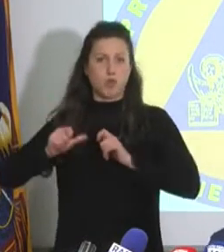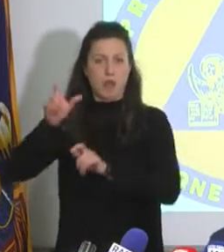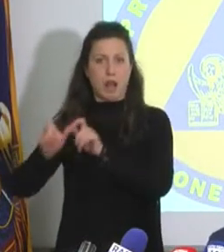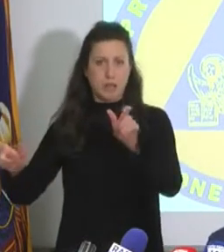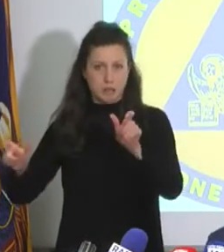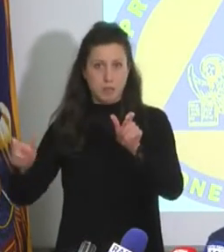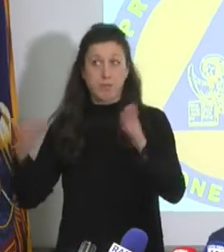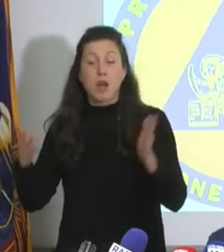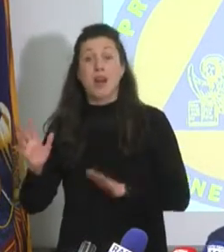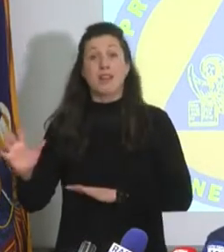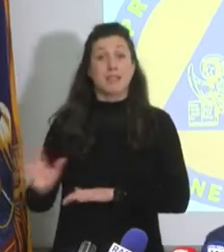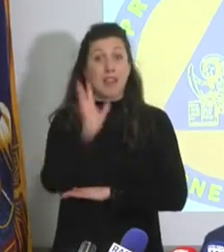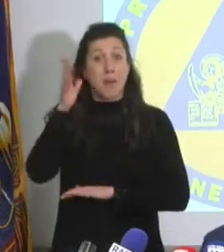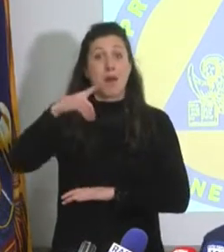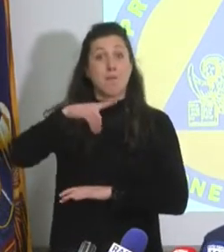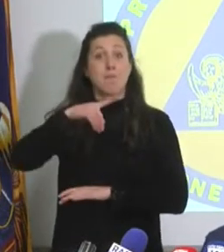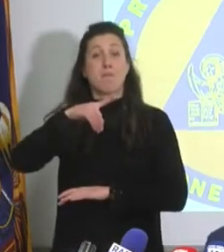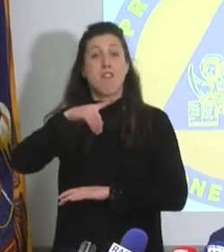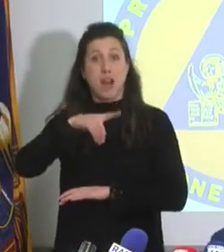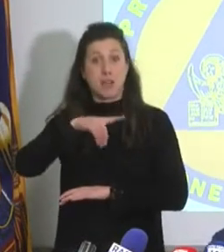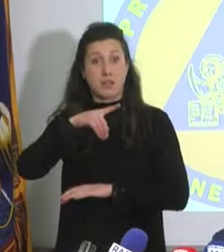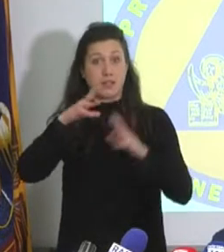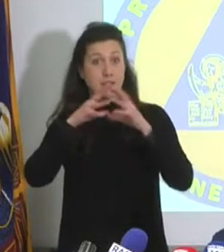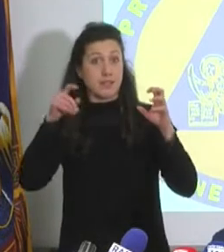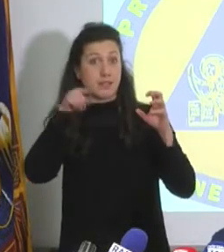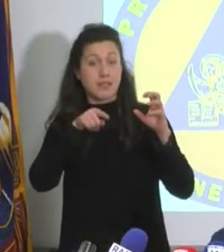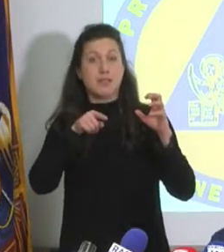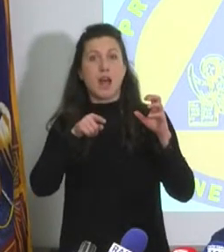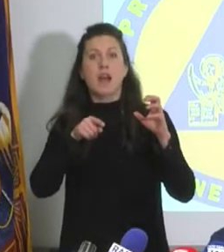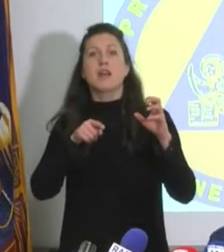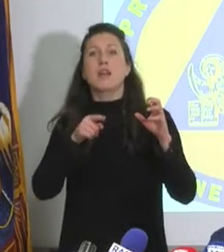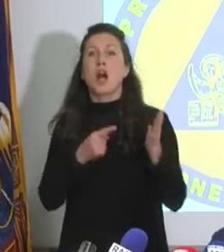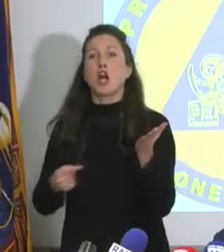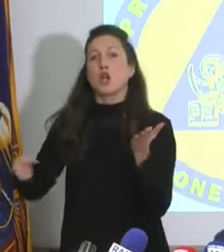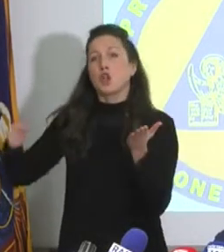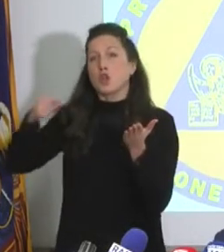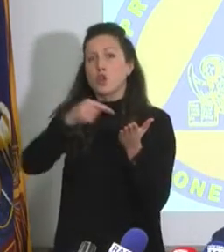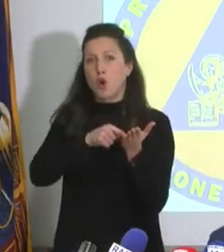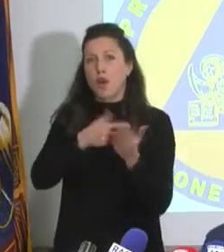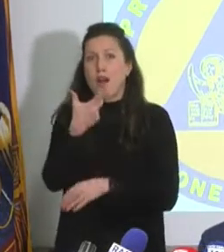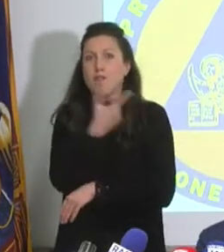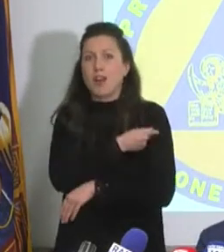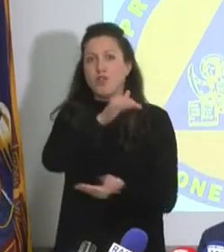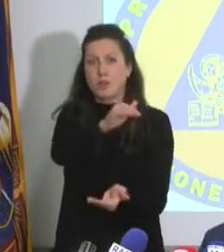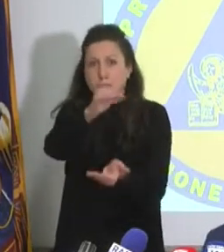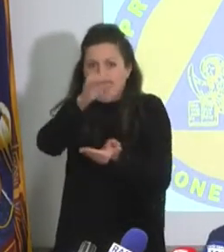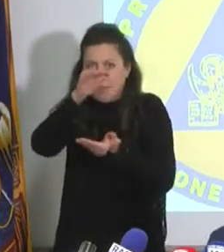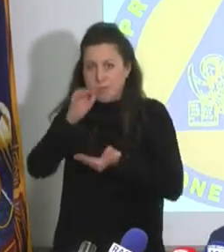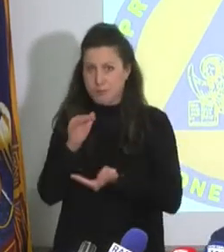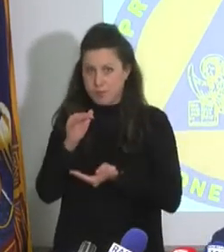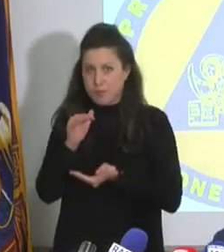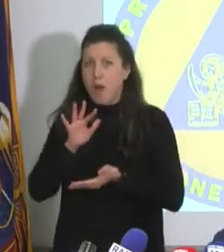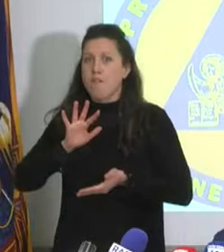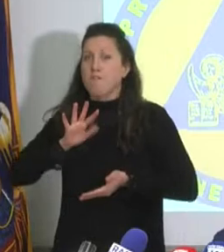fighter torni al regime con le forniture addirittura un qualche anche posso dire timida apertura per far qualcosa di più